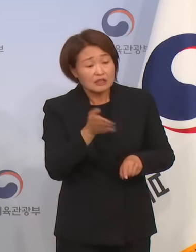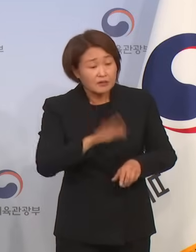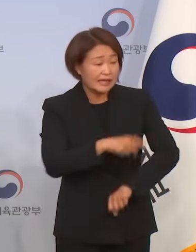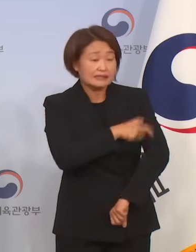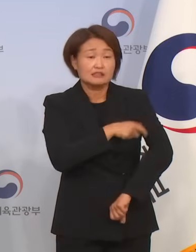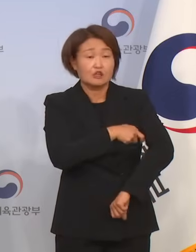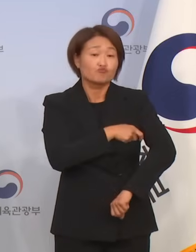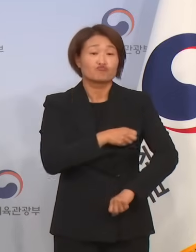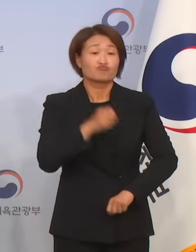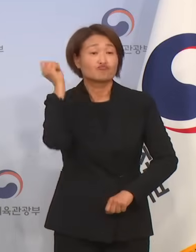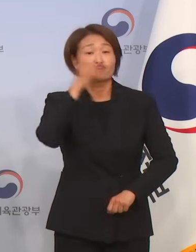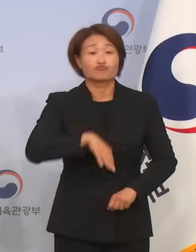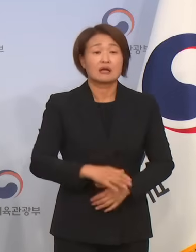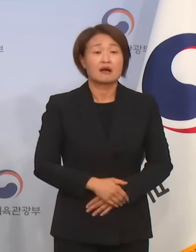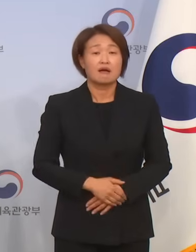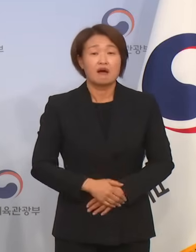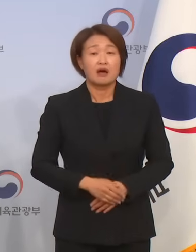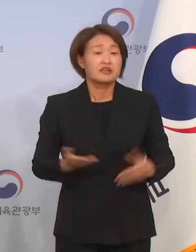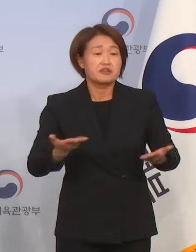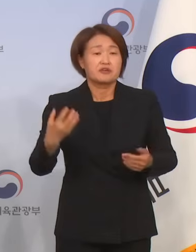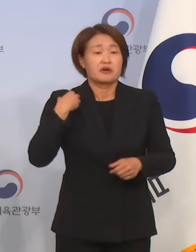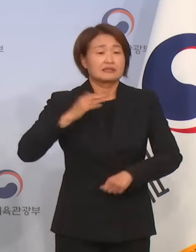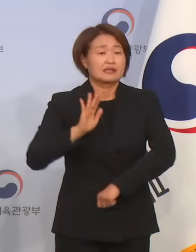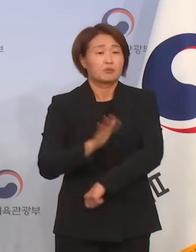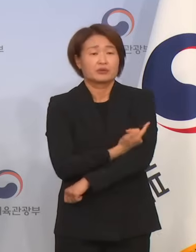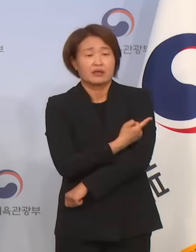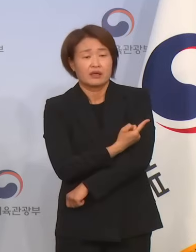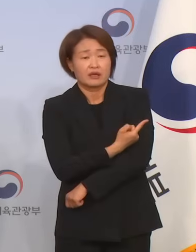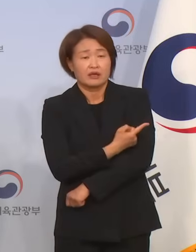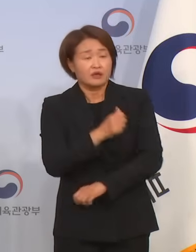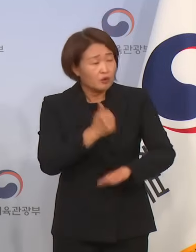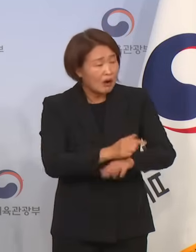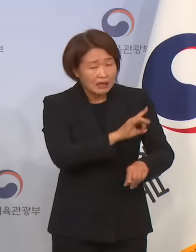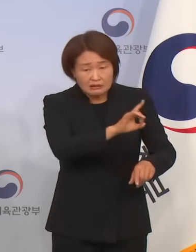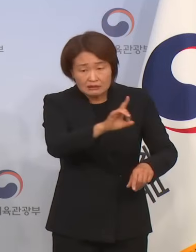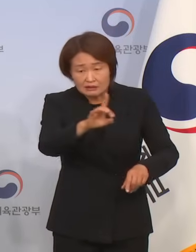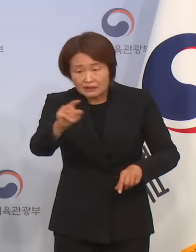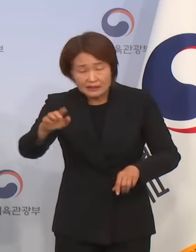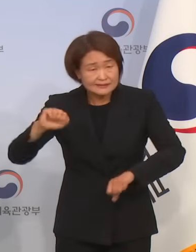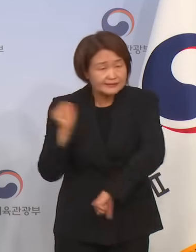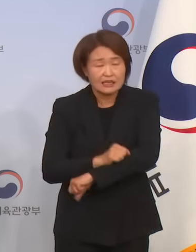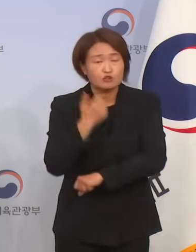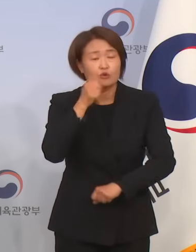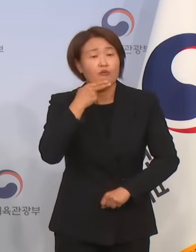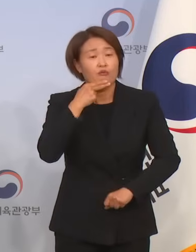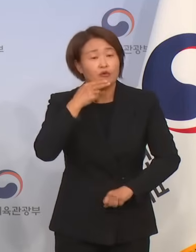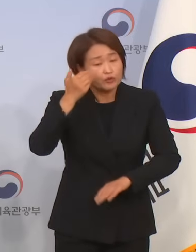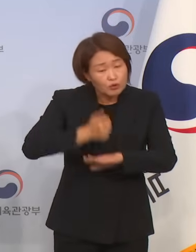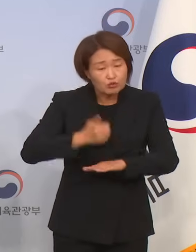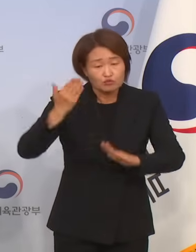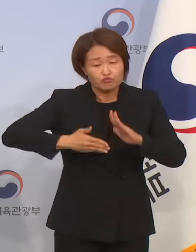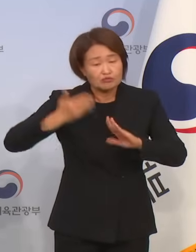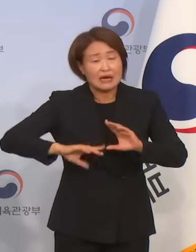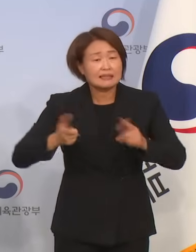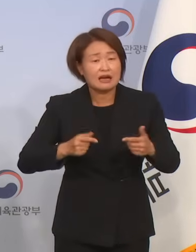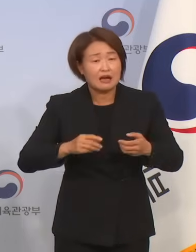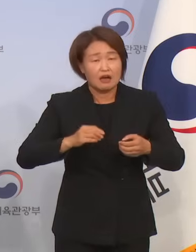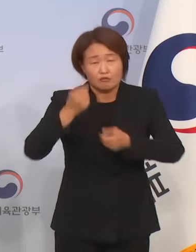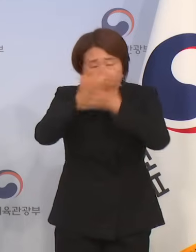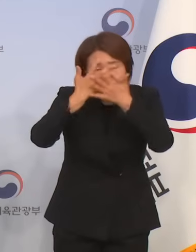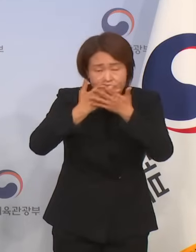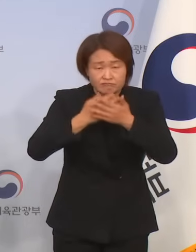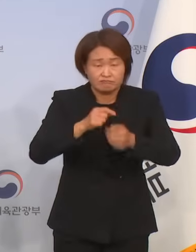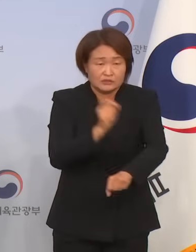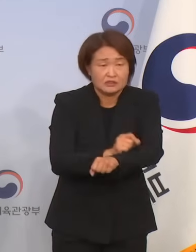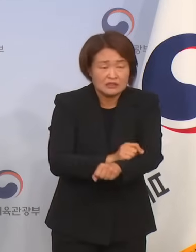이사회는 내부 통계 장치로서 제 역할을 하지 못하는 것이 결국에는 불공정하고 불투명한 독단적인